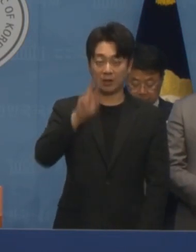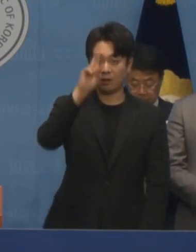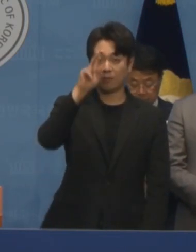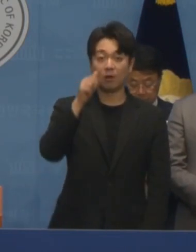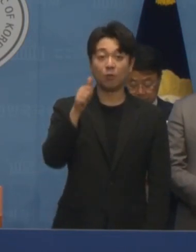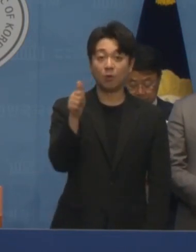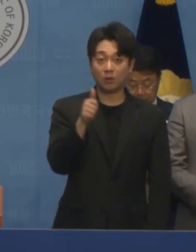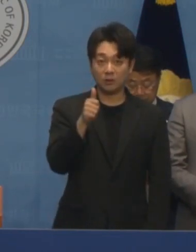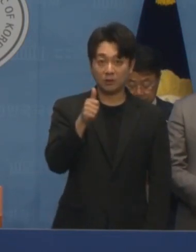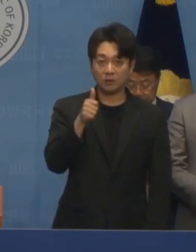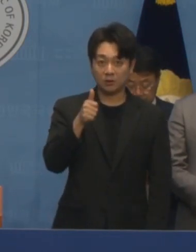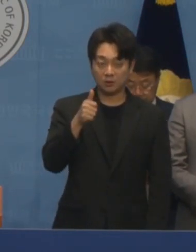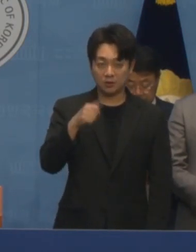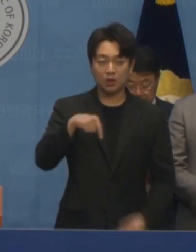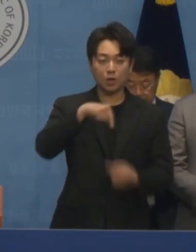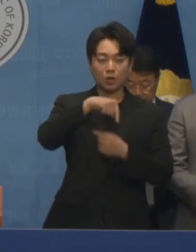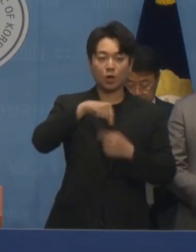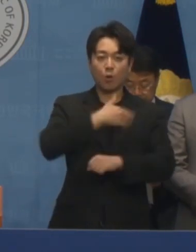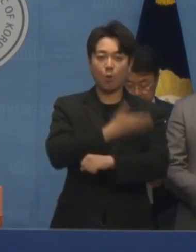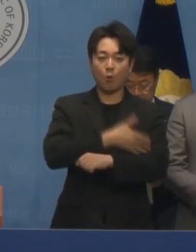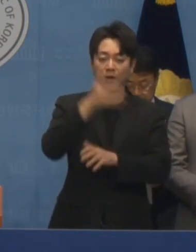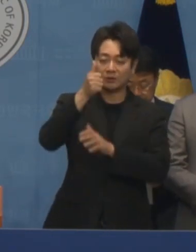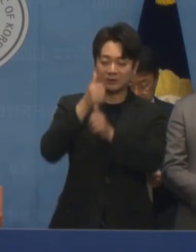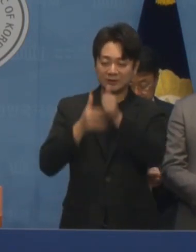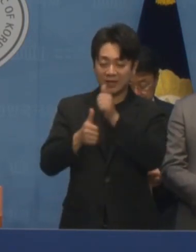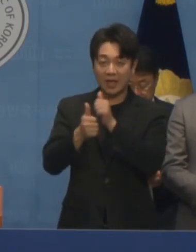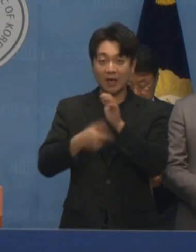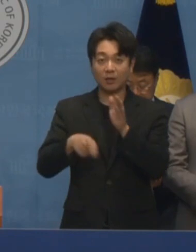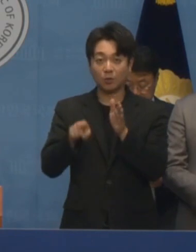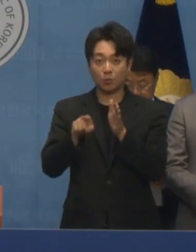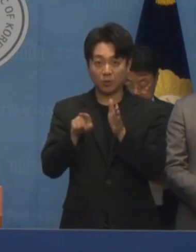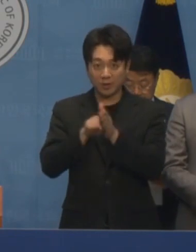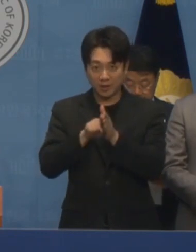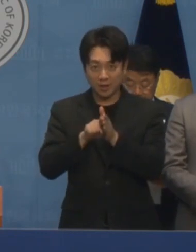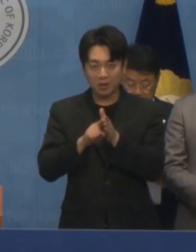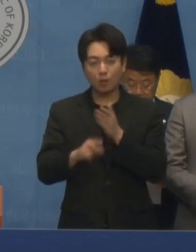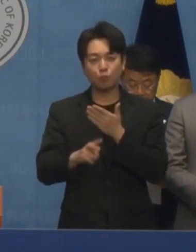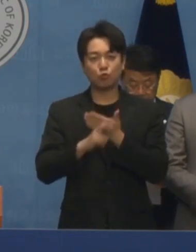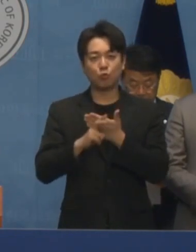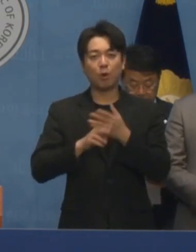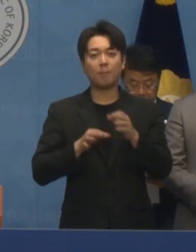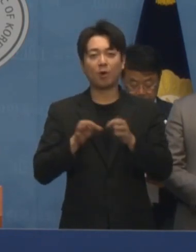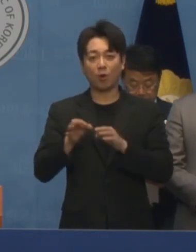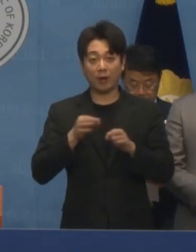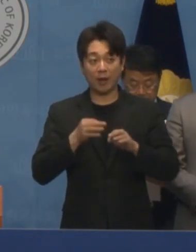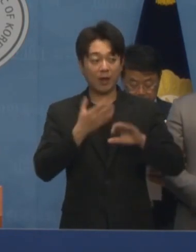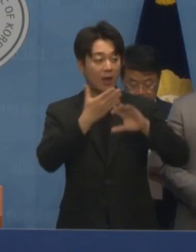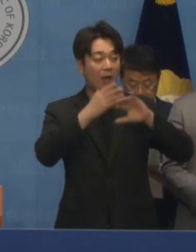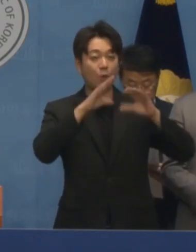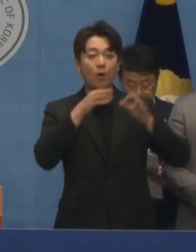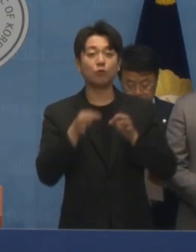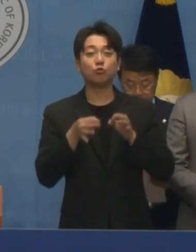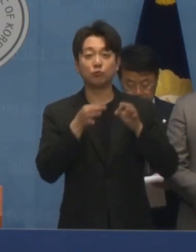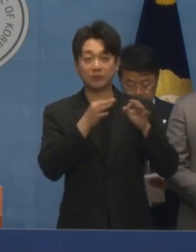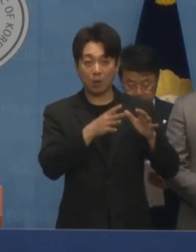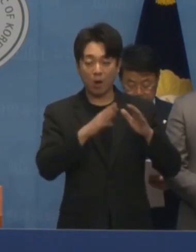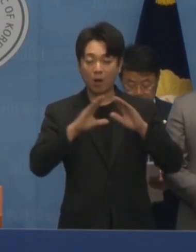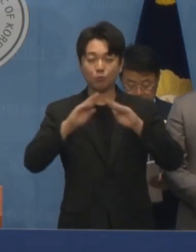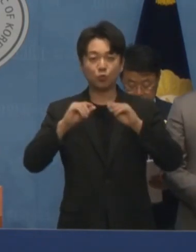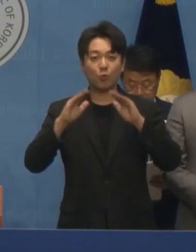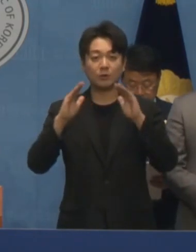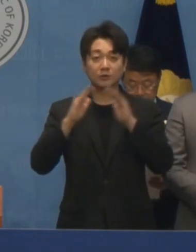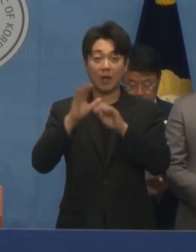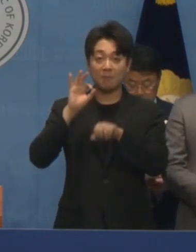경영권 승계를 위한 계열사 간 비정상적인 거래, 잘못된 해외 투자와 부동산 매입 등으로